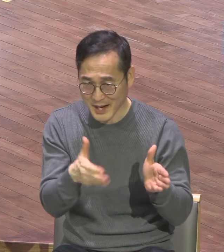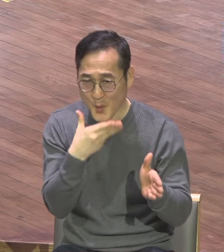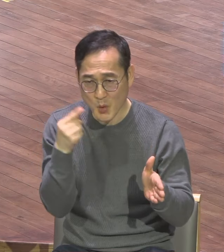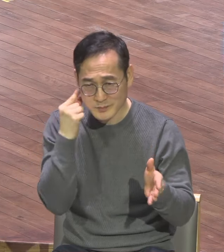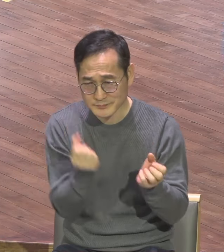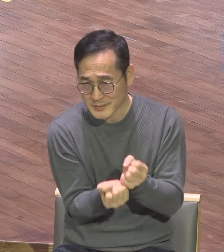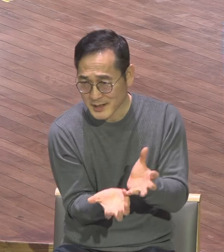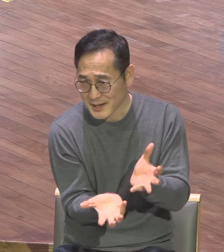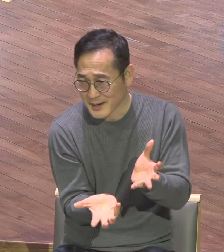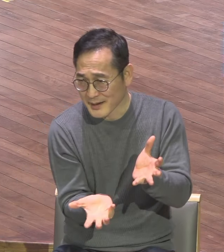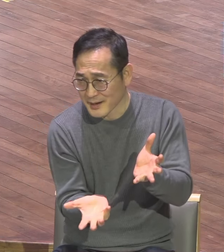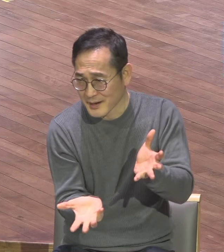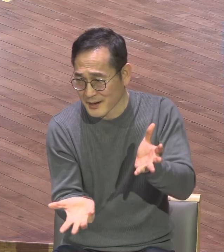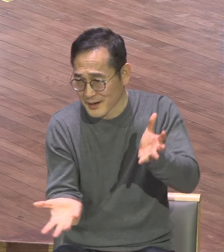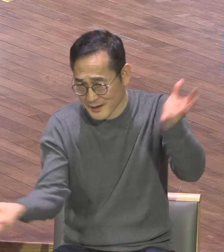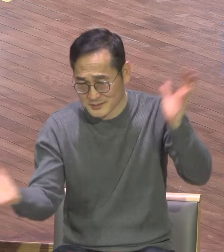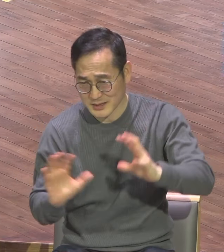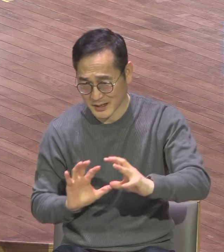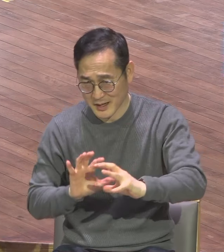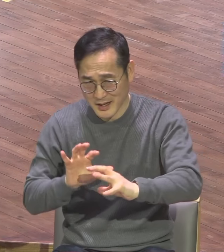이렇게 쫙까지